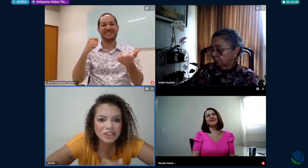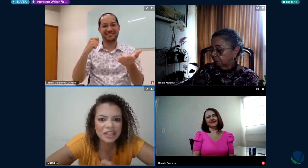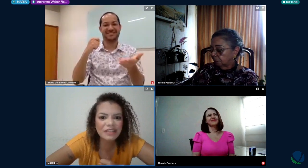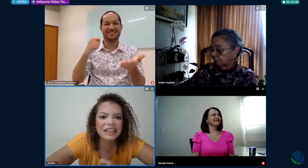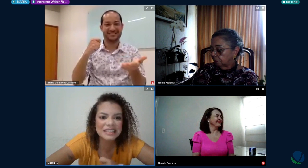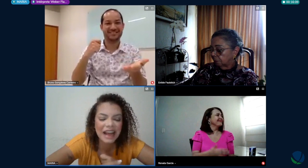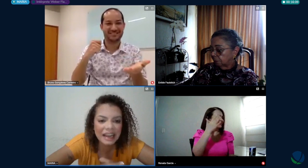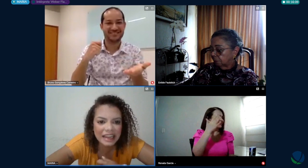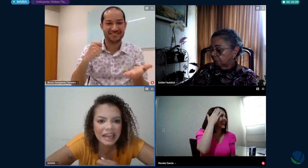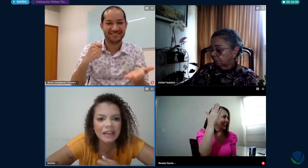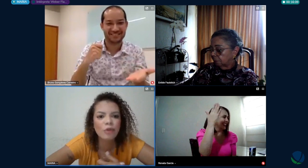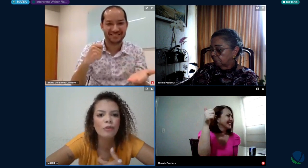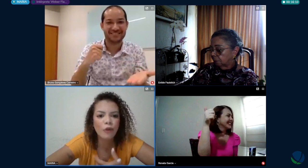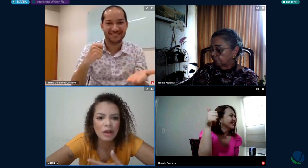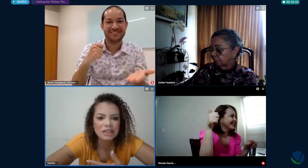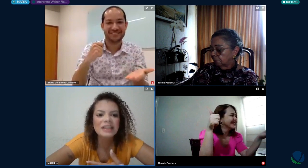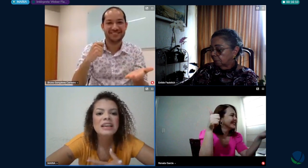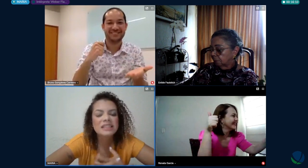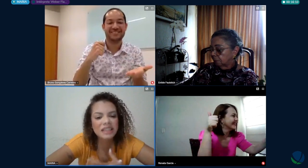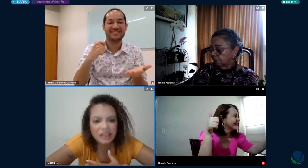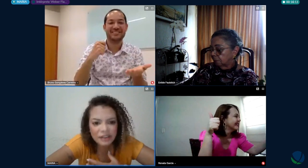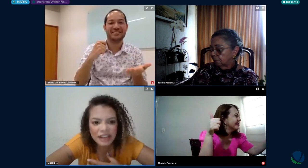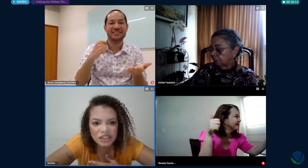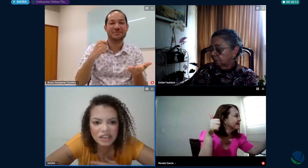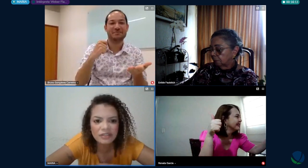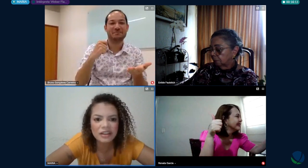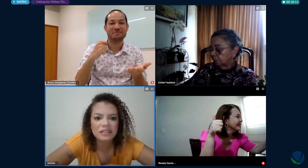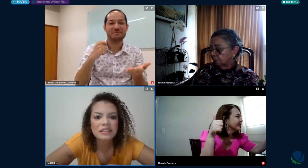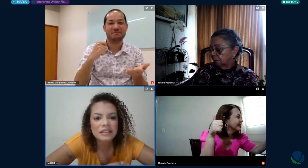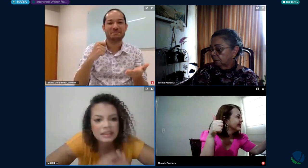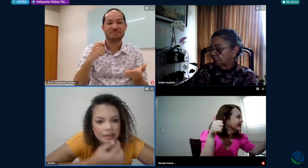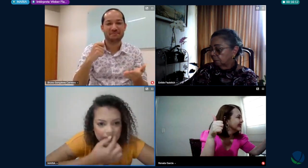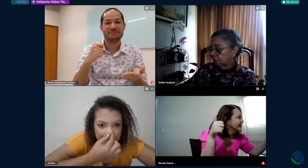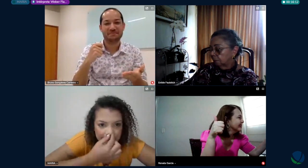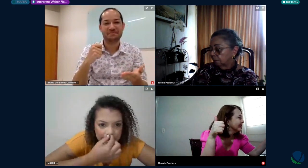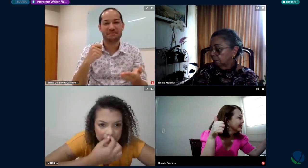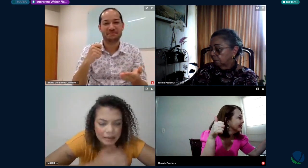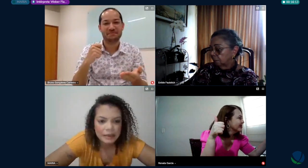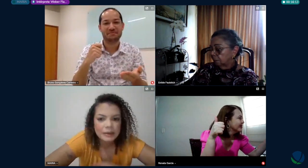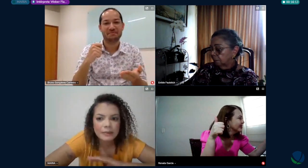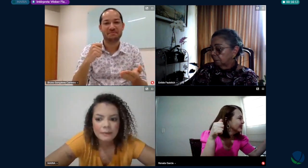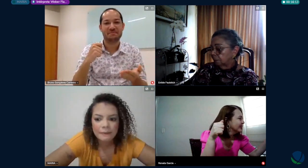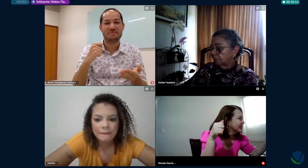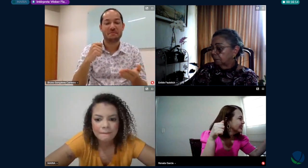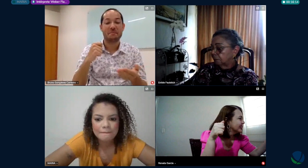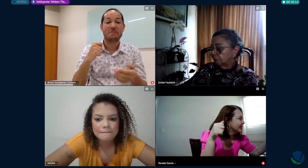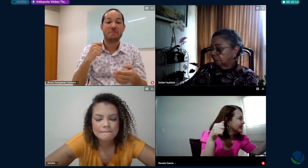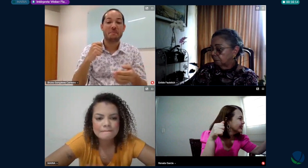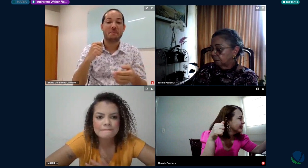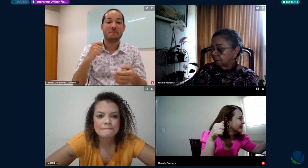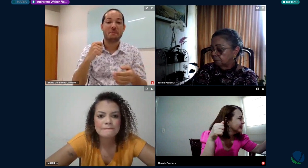mão, ela é ativa. Ela está ali com força significativa. É verdade. Você tem razão.